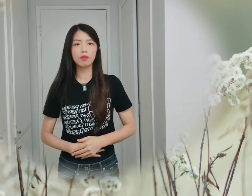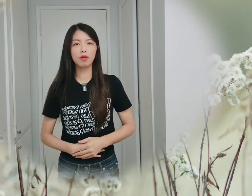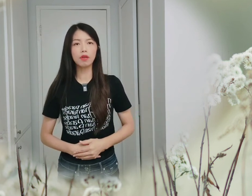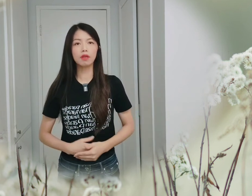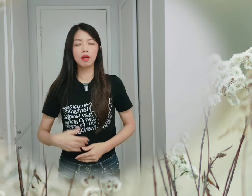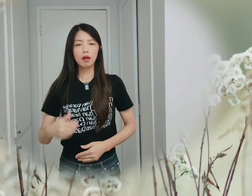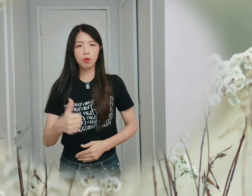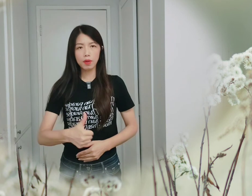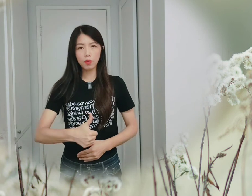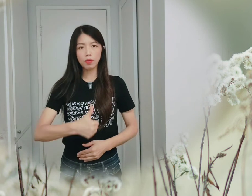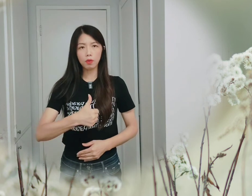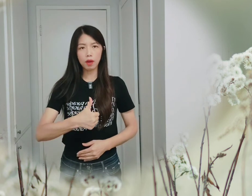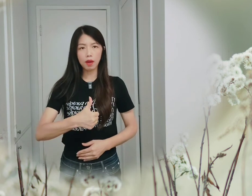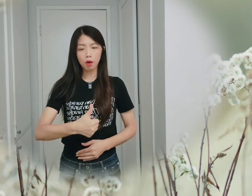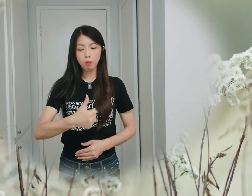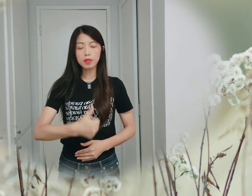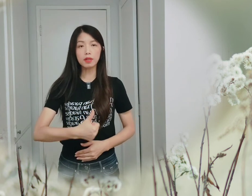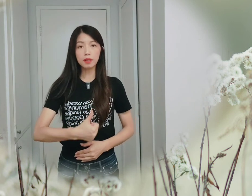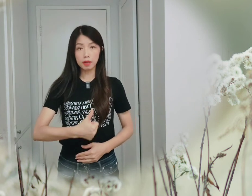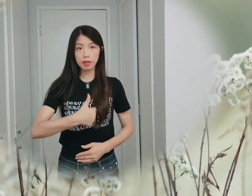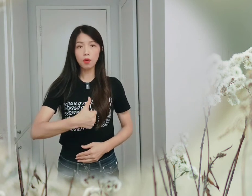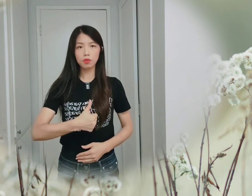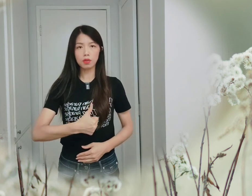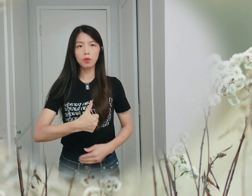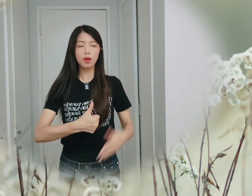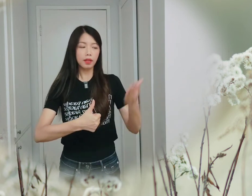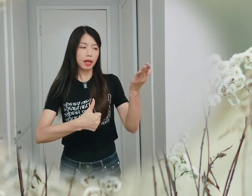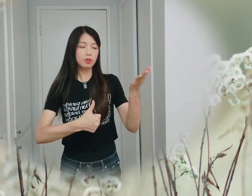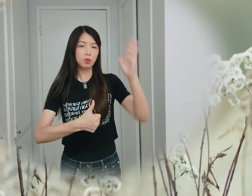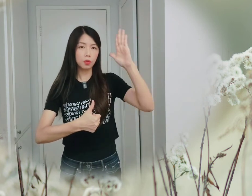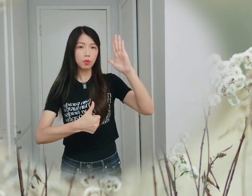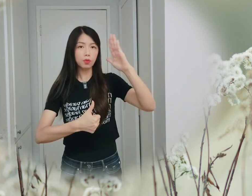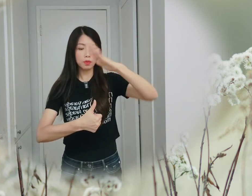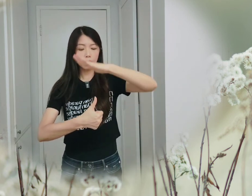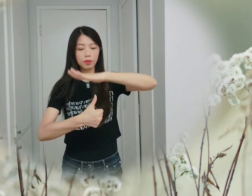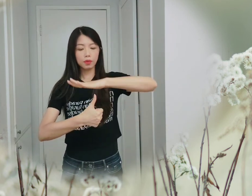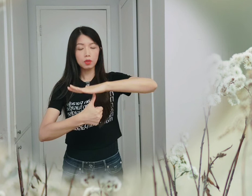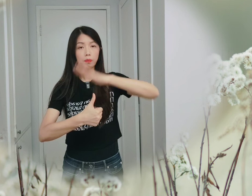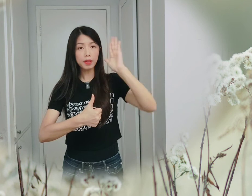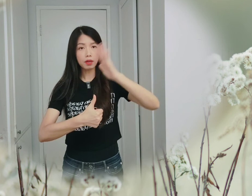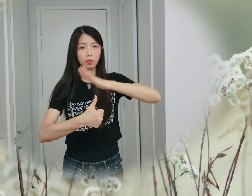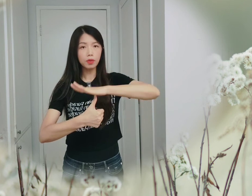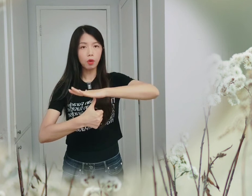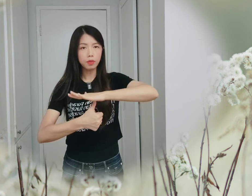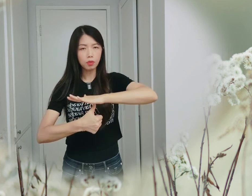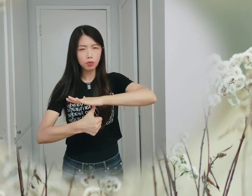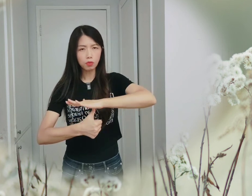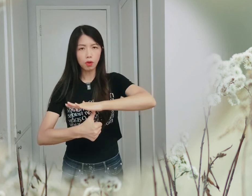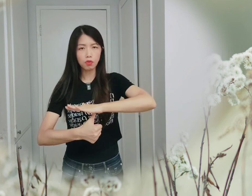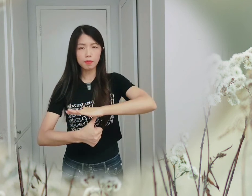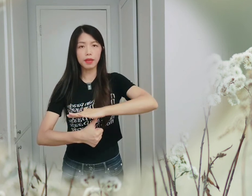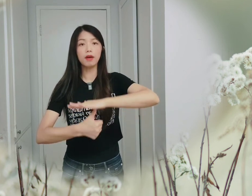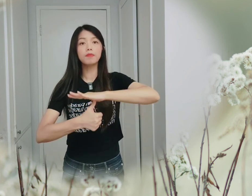하는 뜻의 수어는 왼손을 이렇게 엄지를 이렇게 세워주시고 다른 손으로 이 손바닥으로 이 엄지를